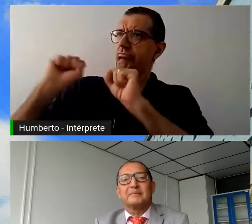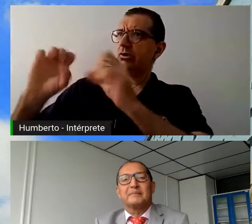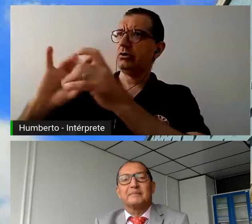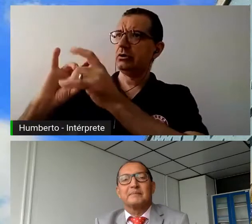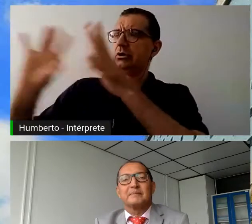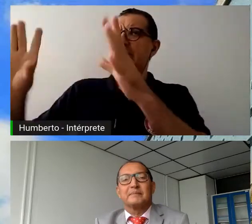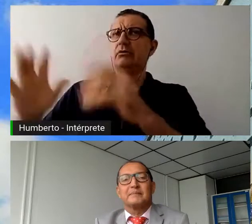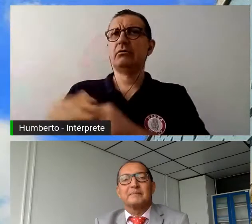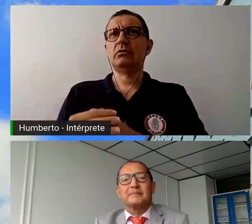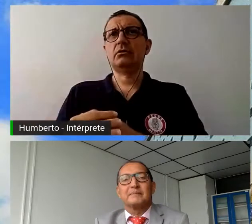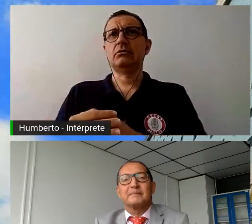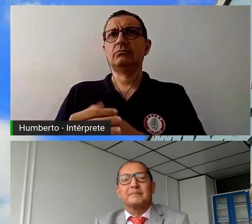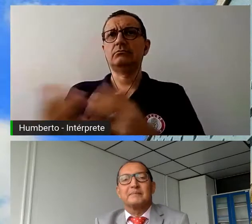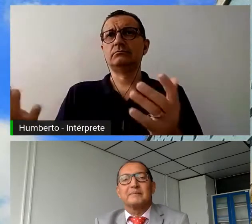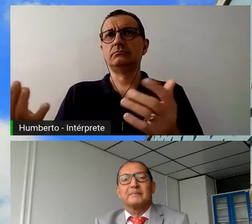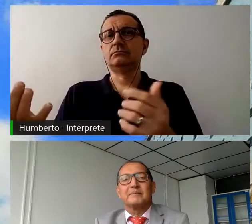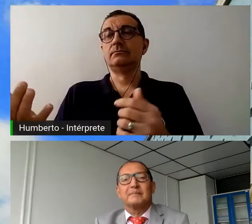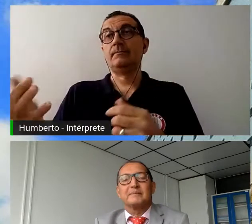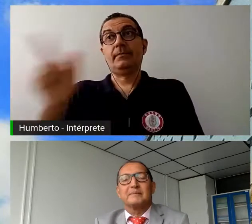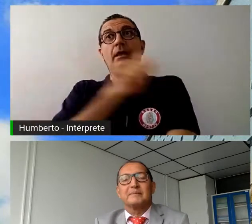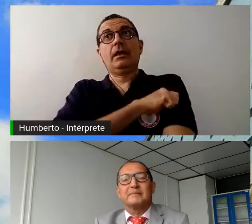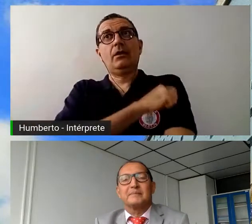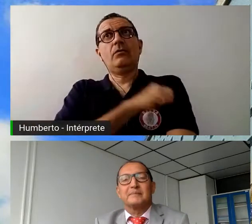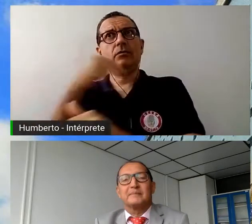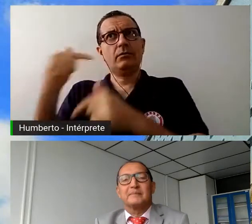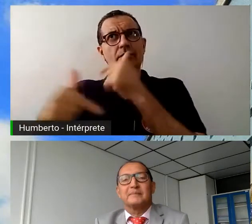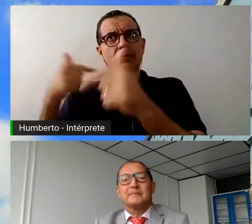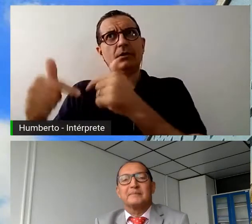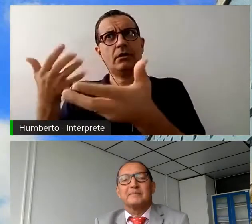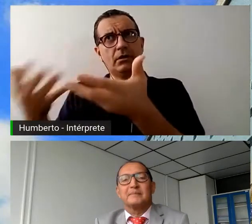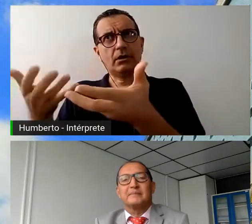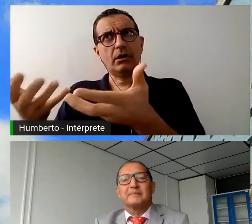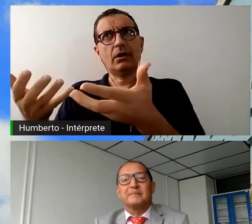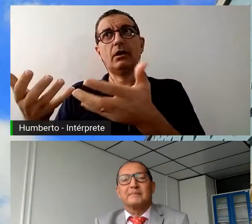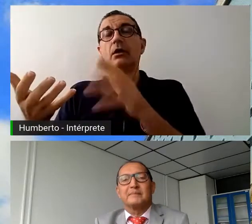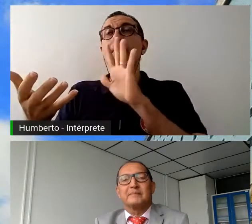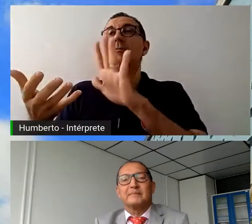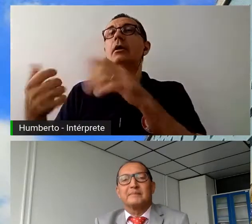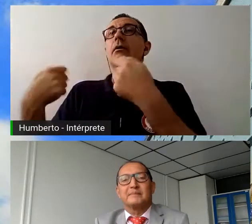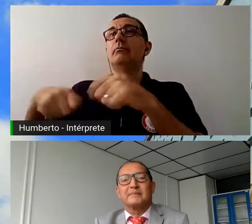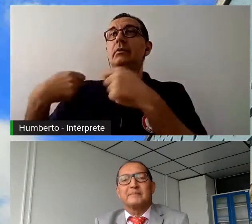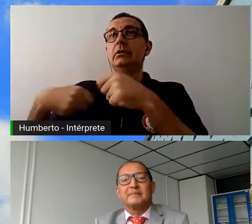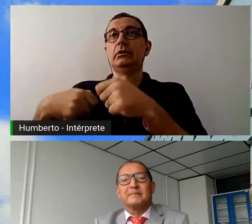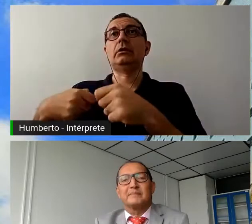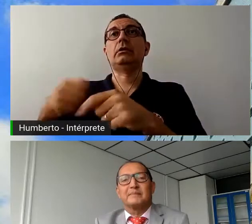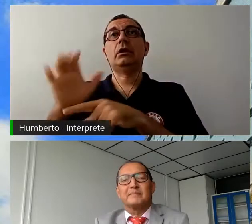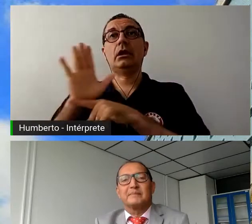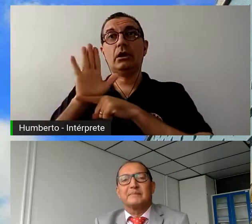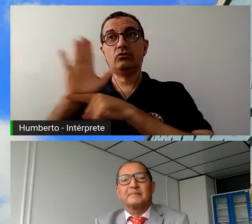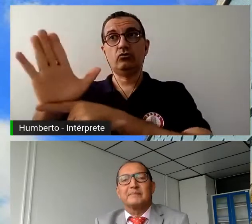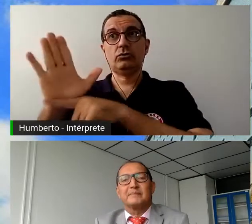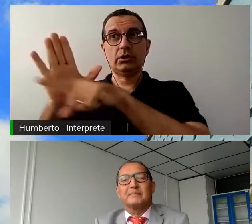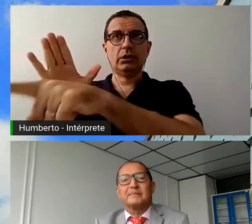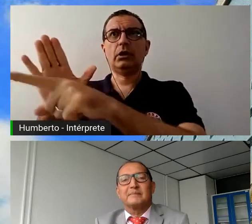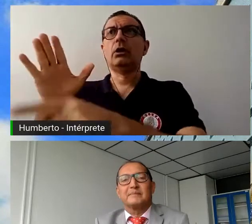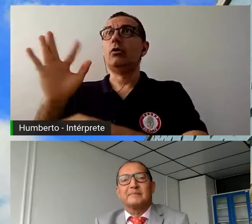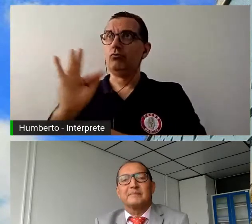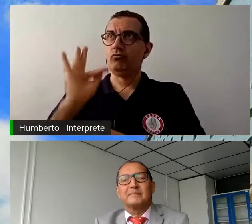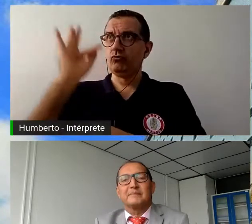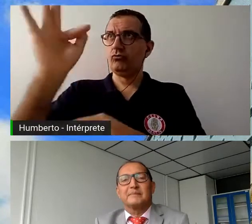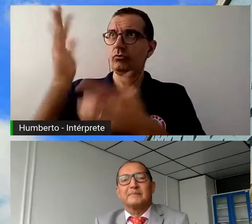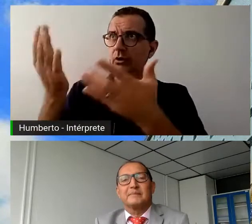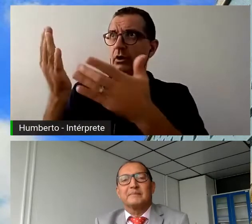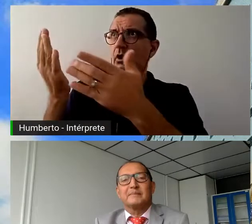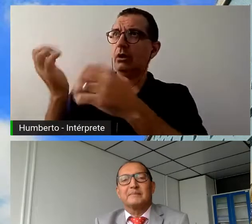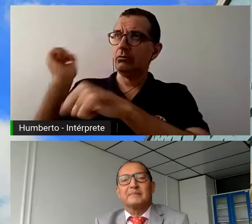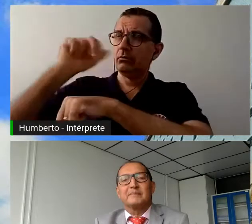querem trabalhar, paciência, não dá para fazer outra coisa. Mas é preciso fazer oferta. Vocês não querem ir para a universidade depois? Então, os meninos ricos